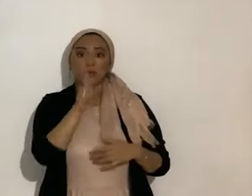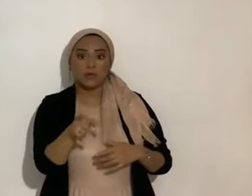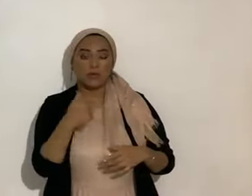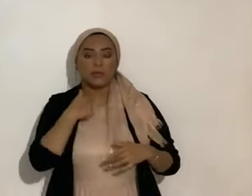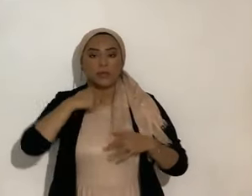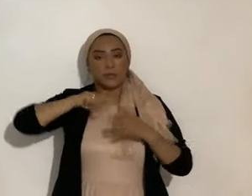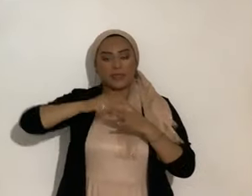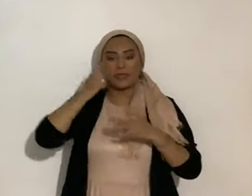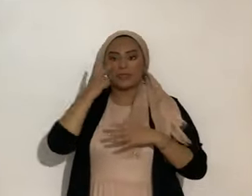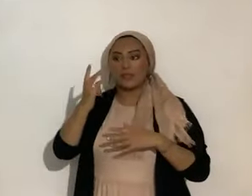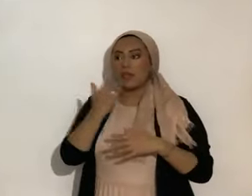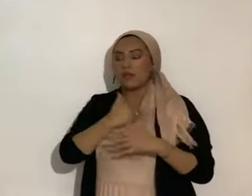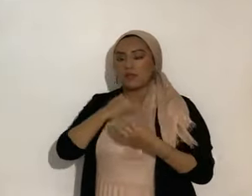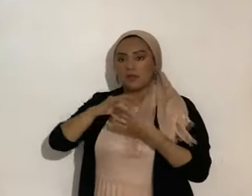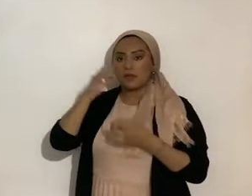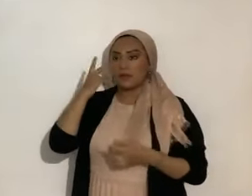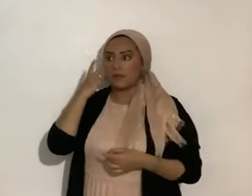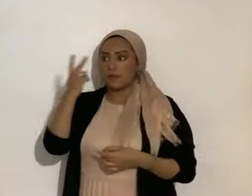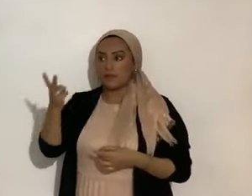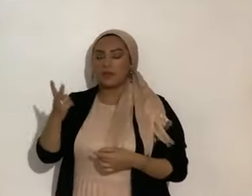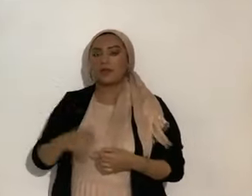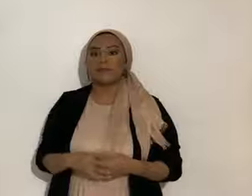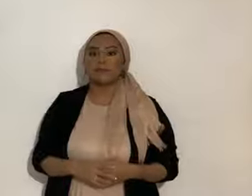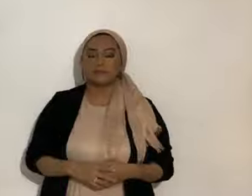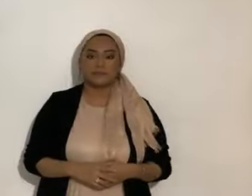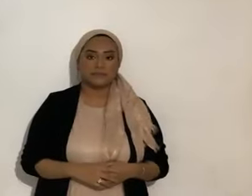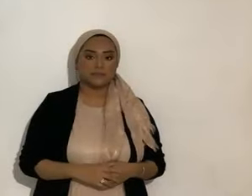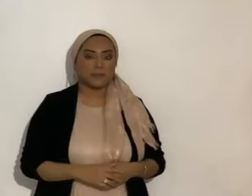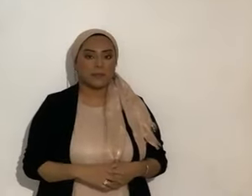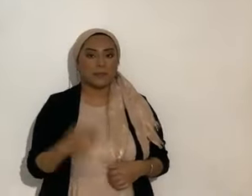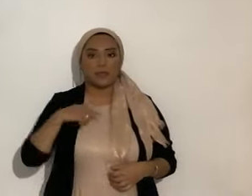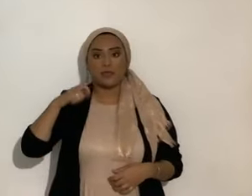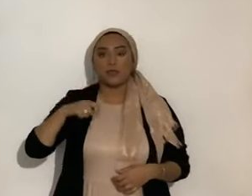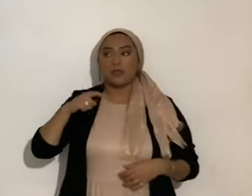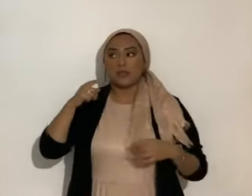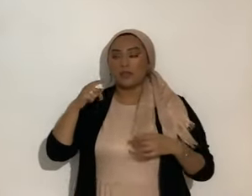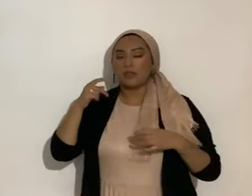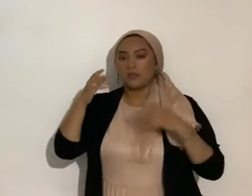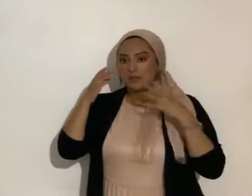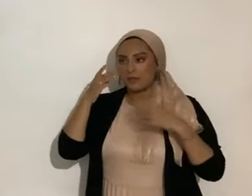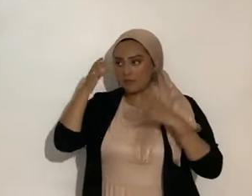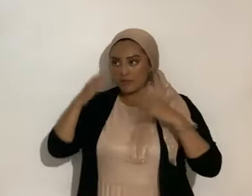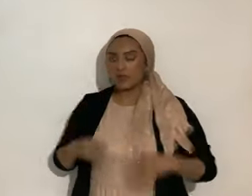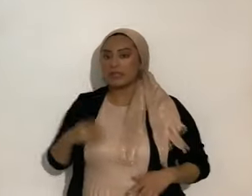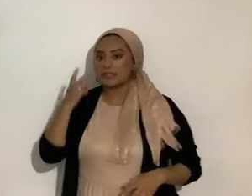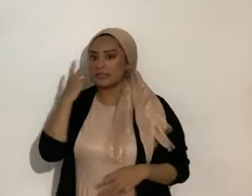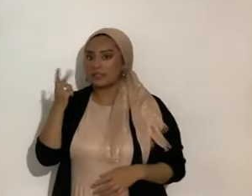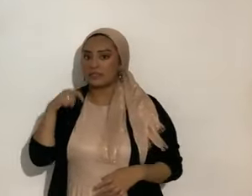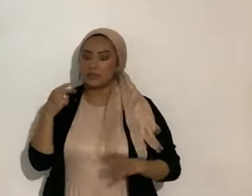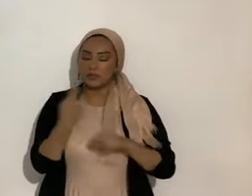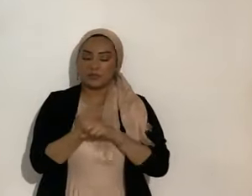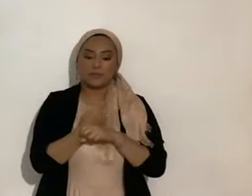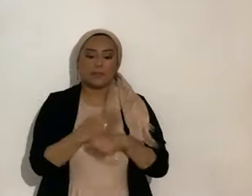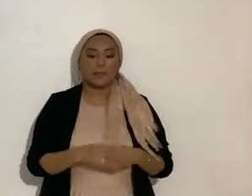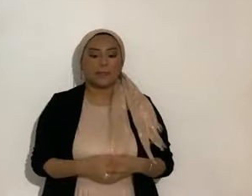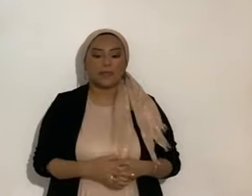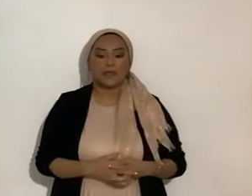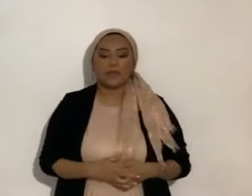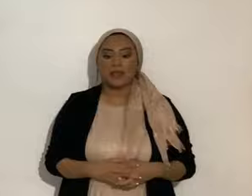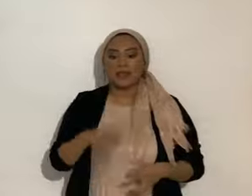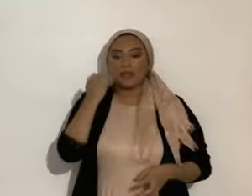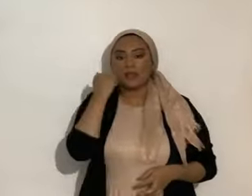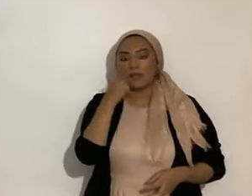empezar a ver con los ojos espirituales más que con los físicos, aunque necesitamos la vista física, lógico. Entonces, si